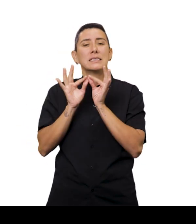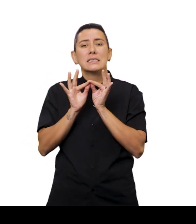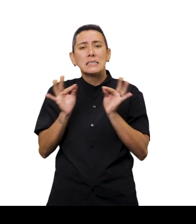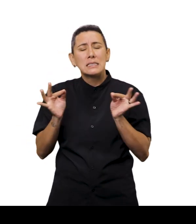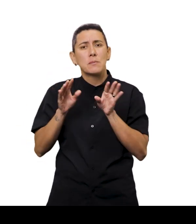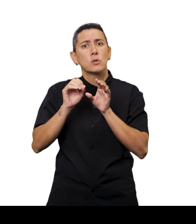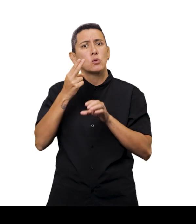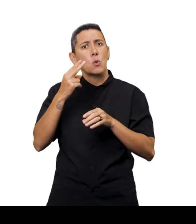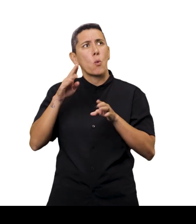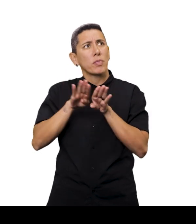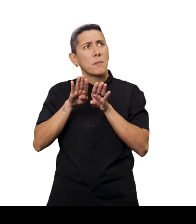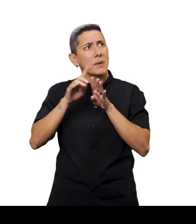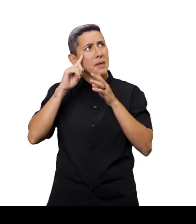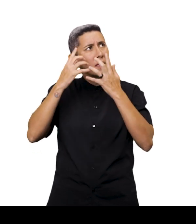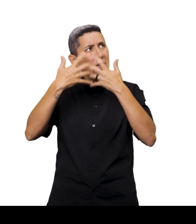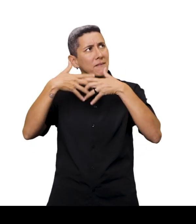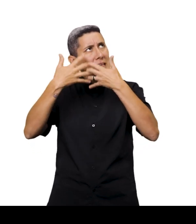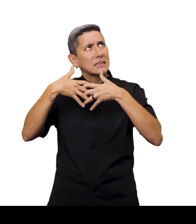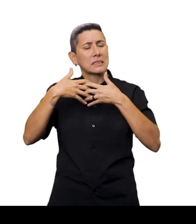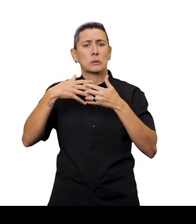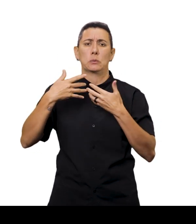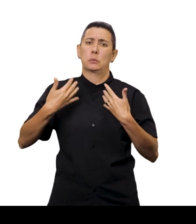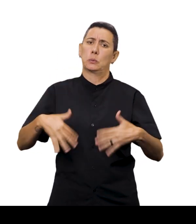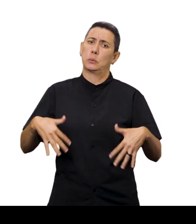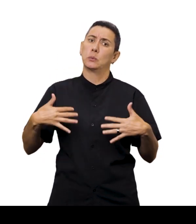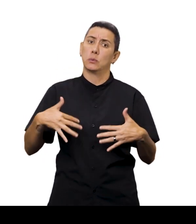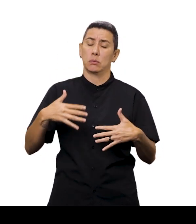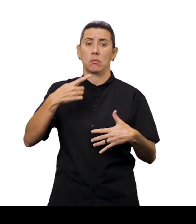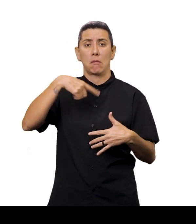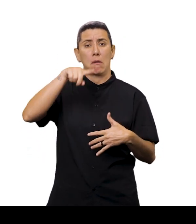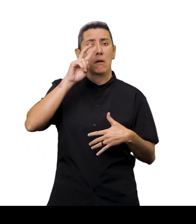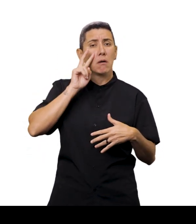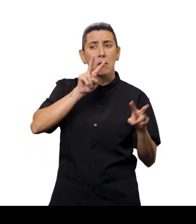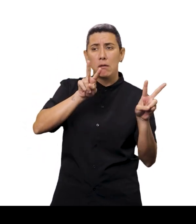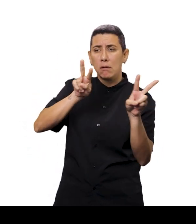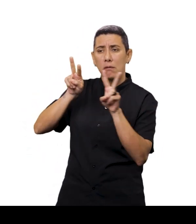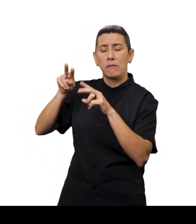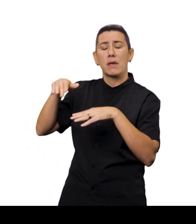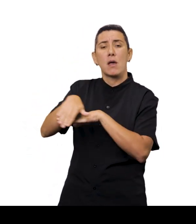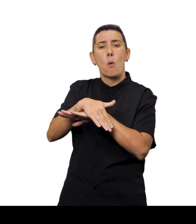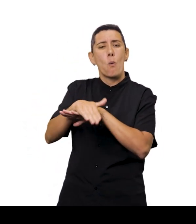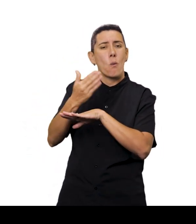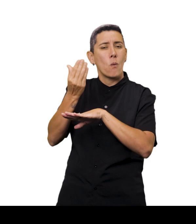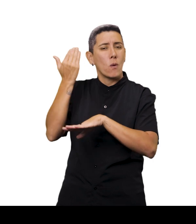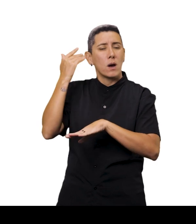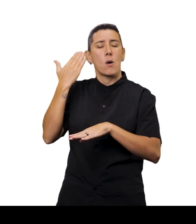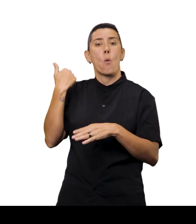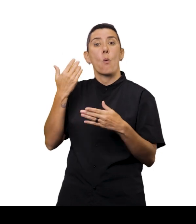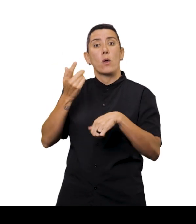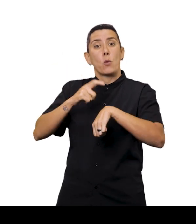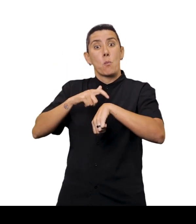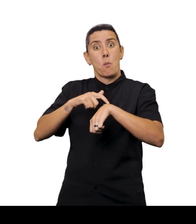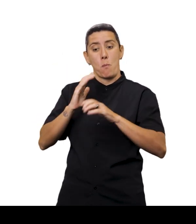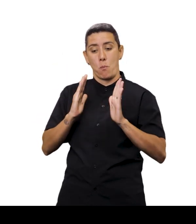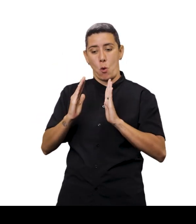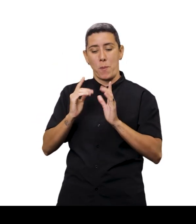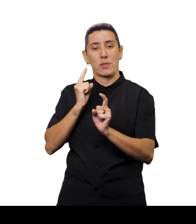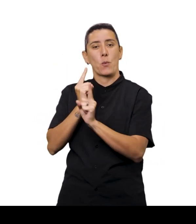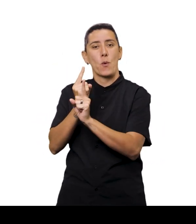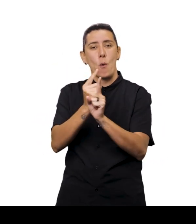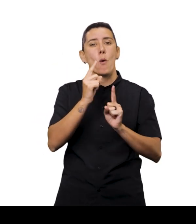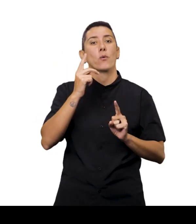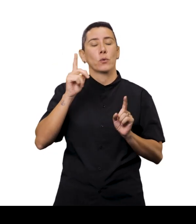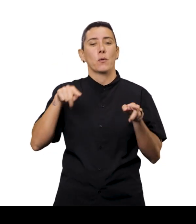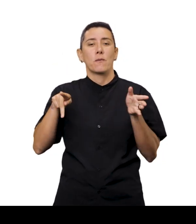servem de suporte para mensagens sintéticas, complexas e profundas, que podem ser produzidas nas